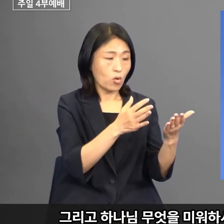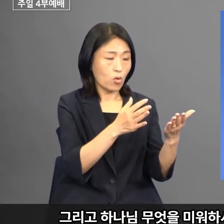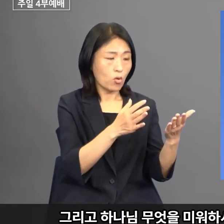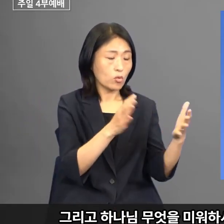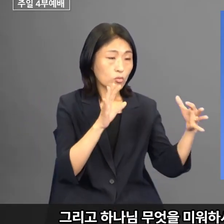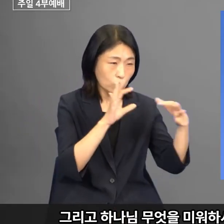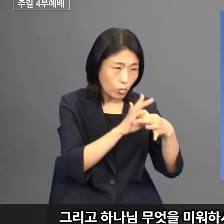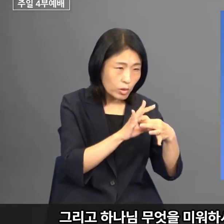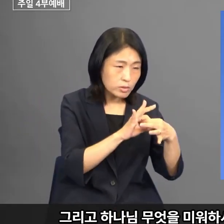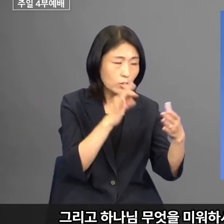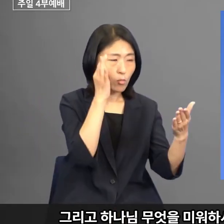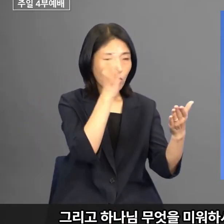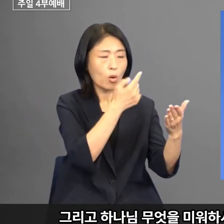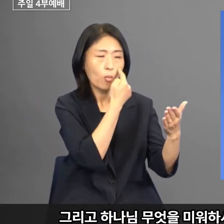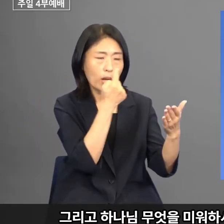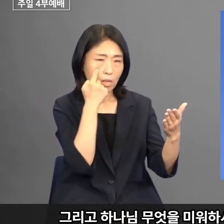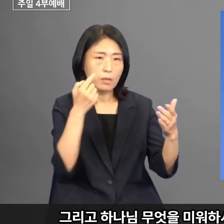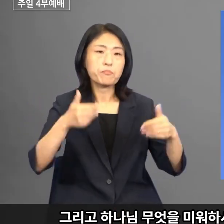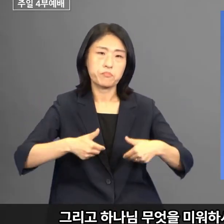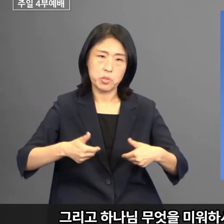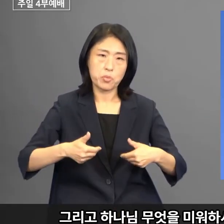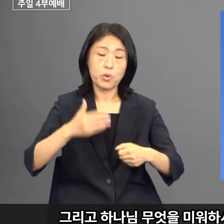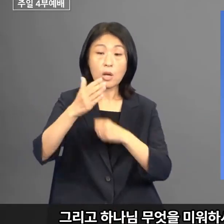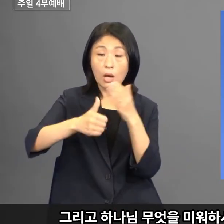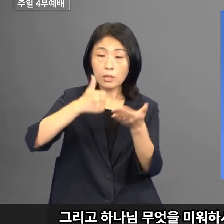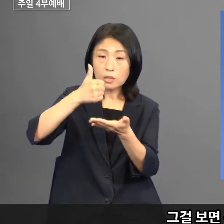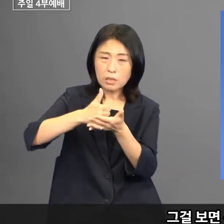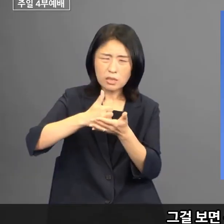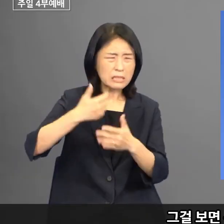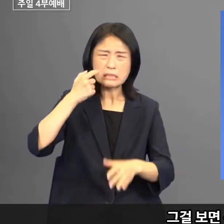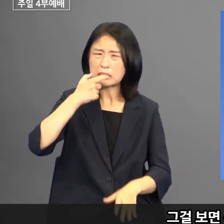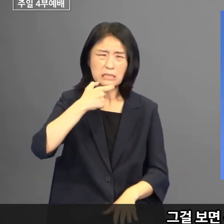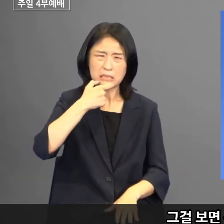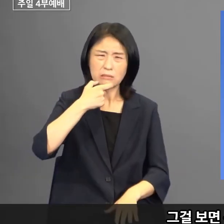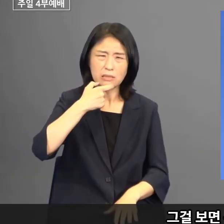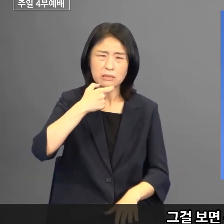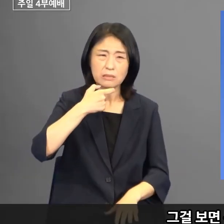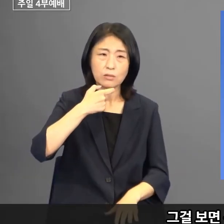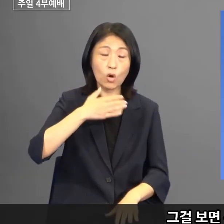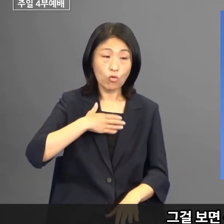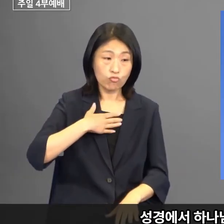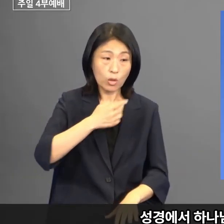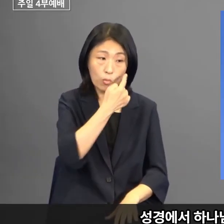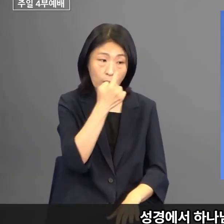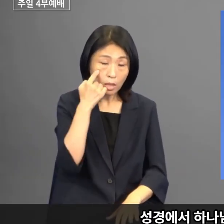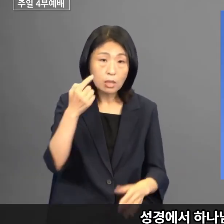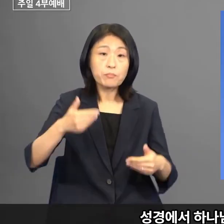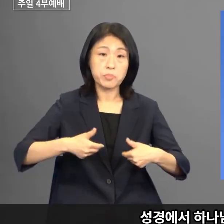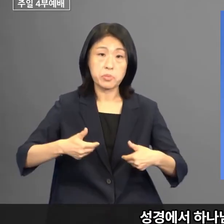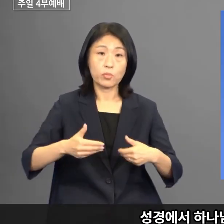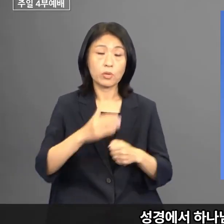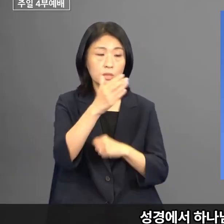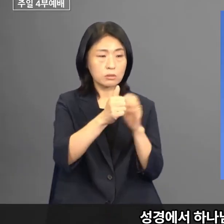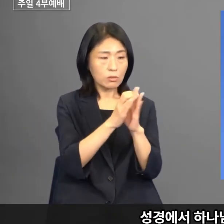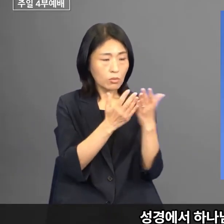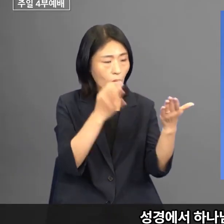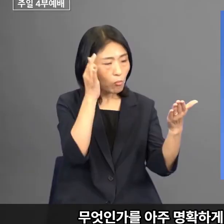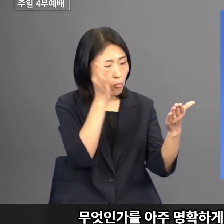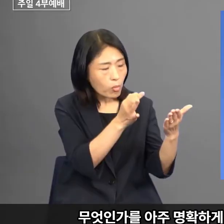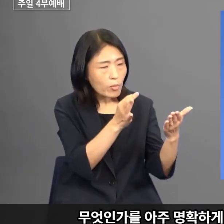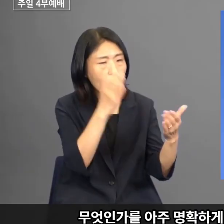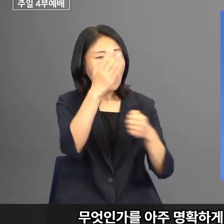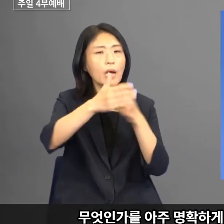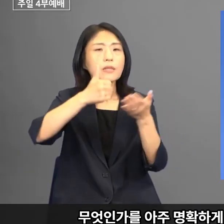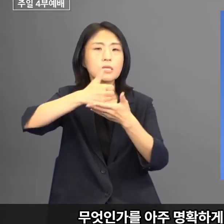무엇을 미워하시는가? 그거 생각하지 말아야겠죠. 그걸 보면 분명해집니다. 성경에서 하나님이 원하시는